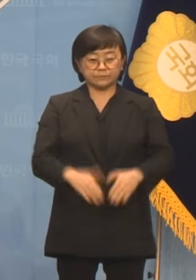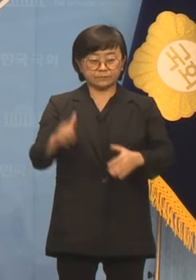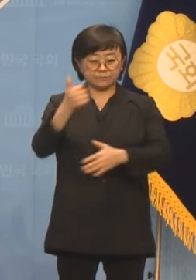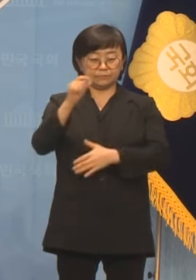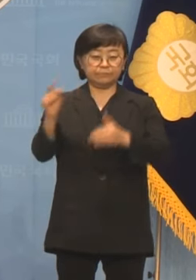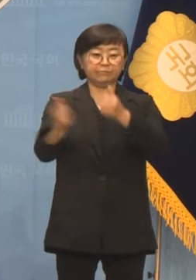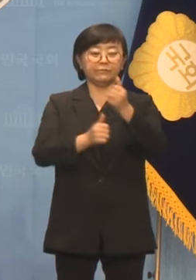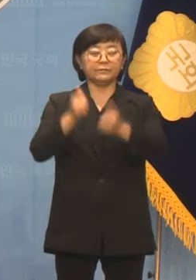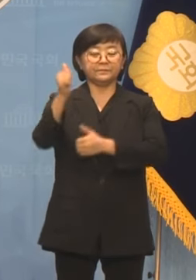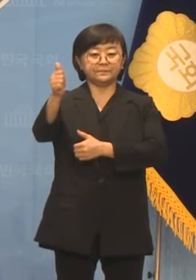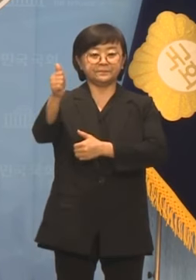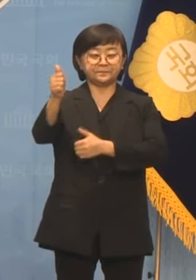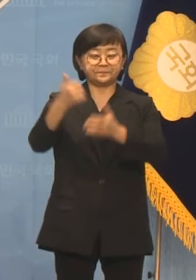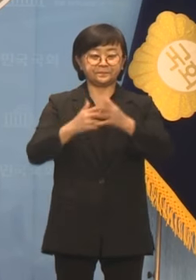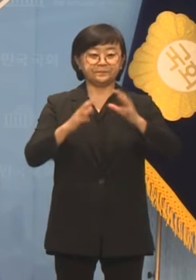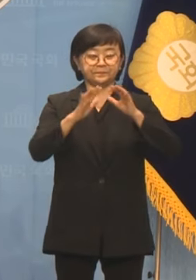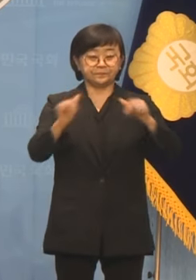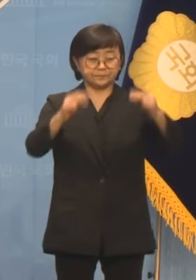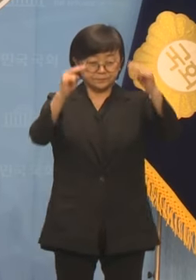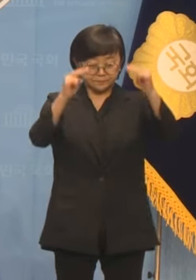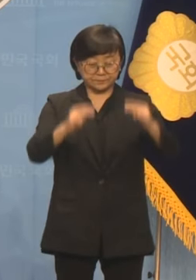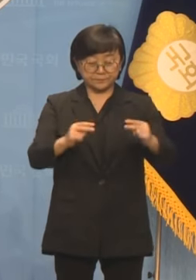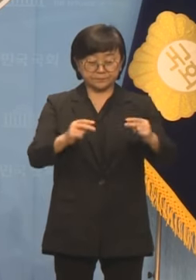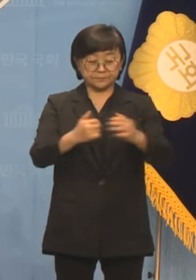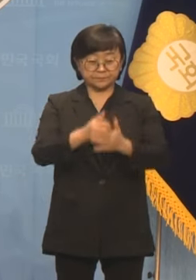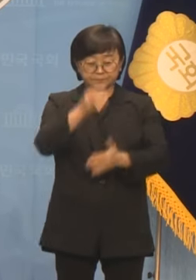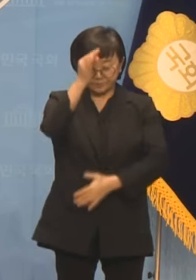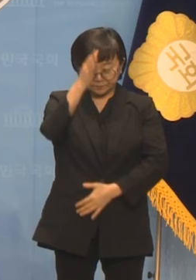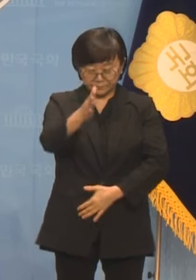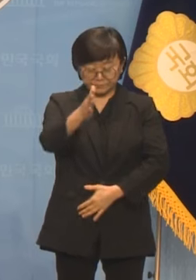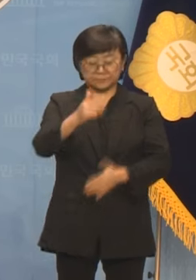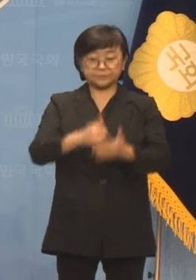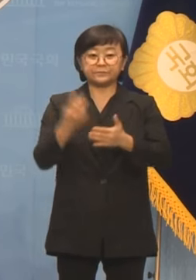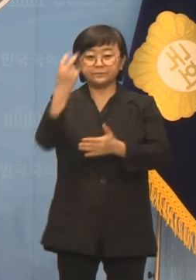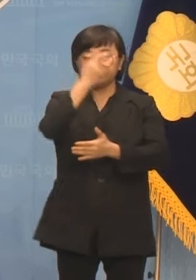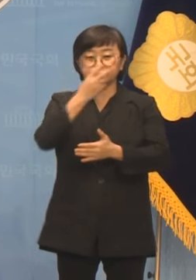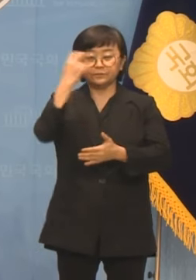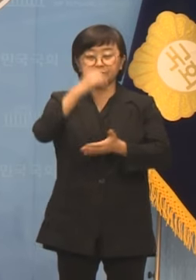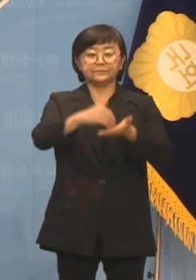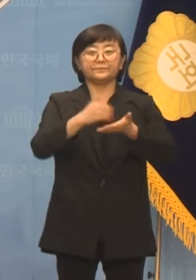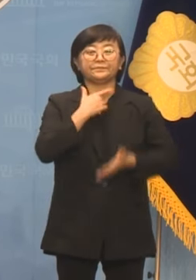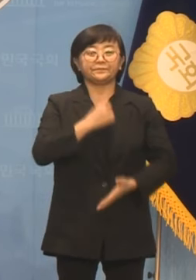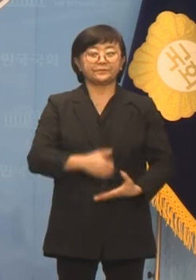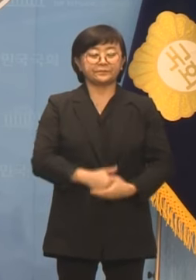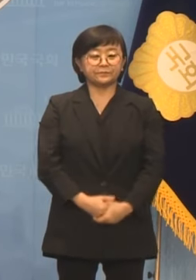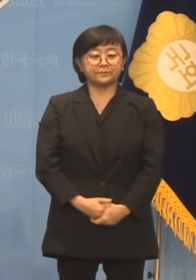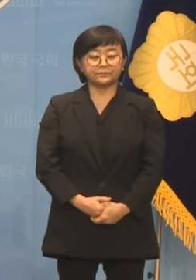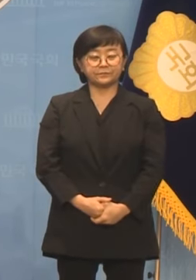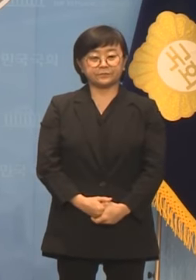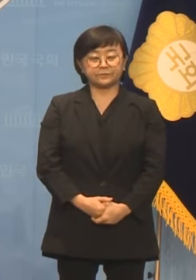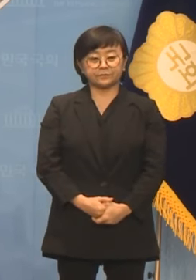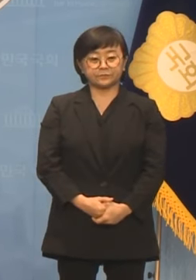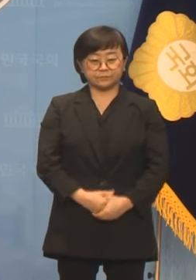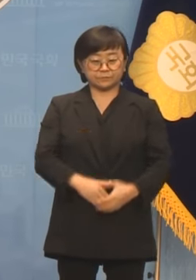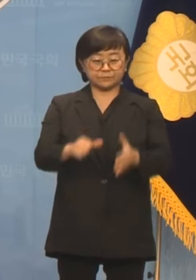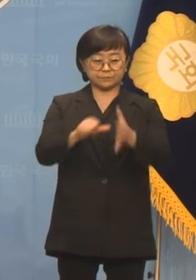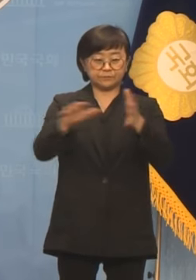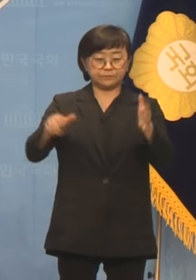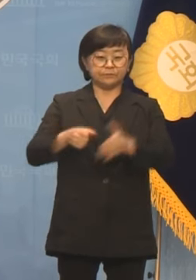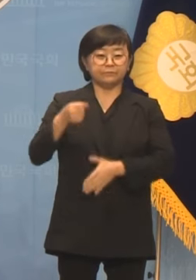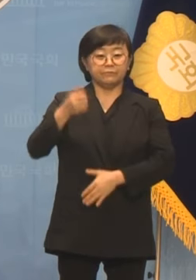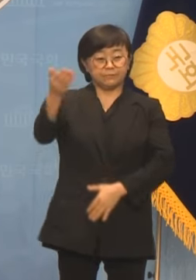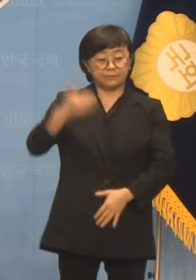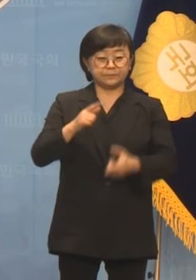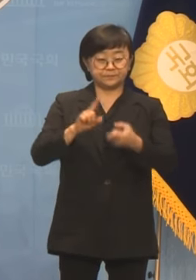한동훈 비대위원장님, 국민의 눈높이는 사과를 넘어 수사를 요구하고 있습니다. 명품백 수수